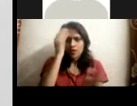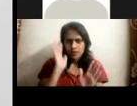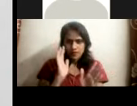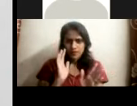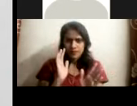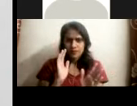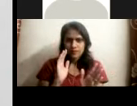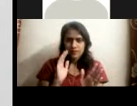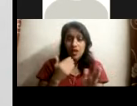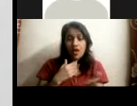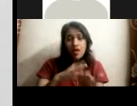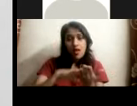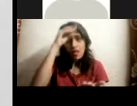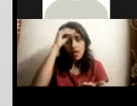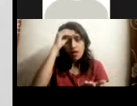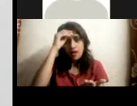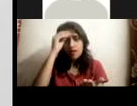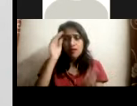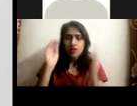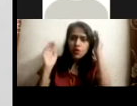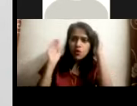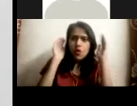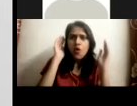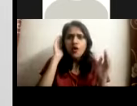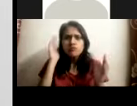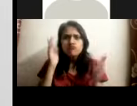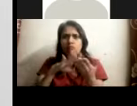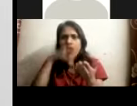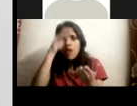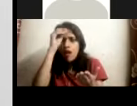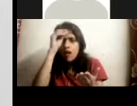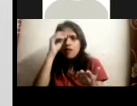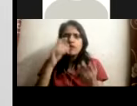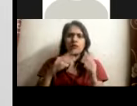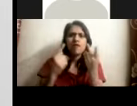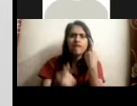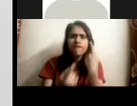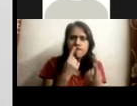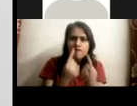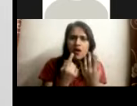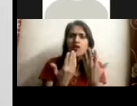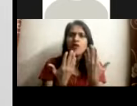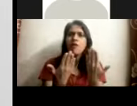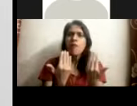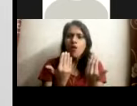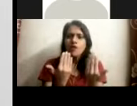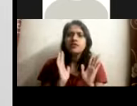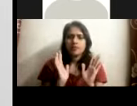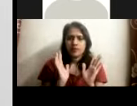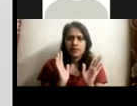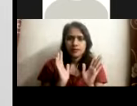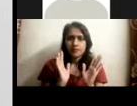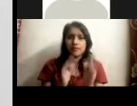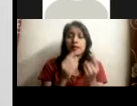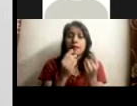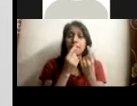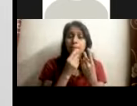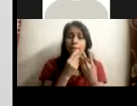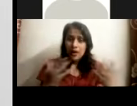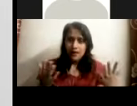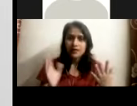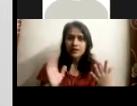क्या जान सकते हैं? हम क्या सीख सकते हैं? हम क्या पता कर? तो इसमें while there are many schools of thought,